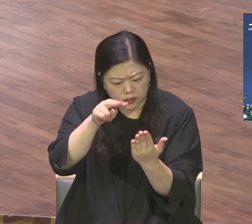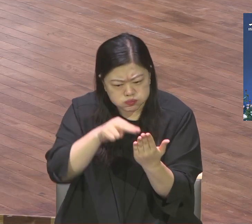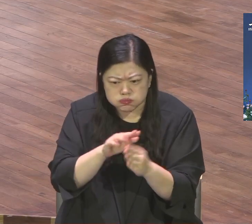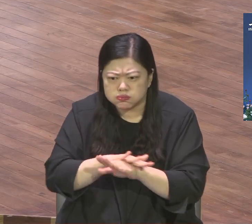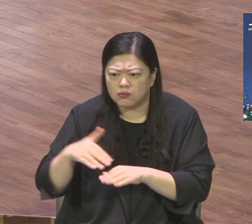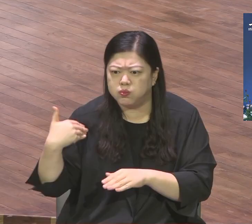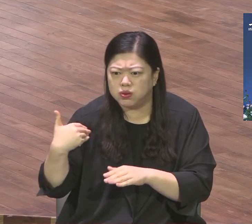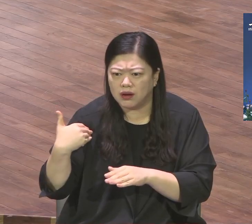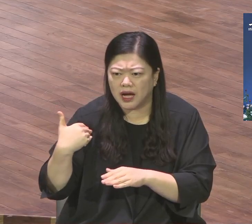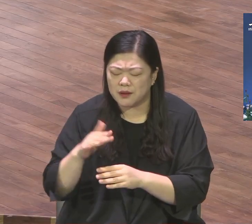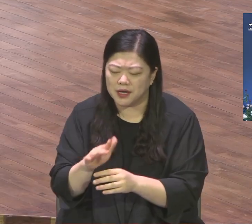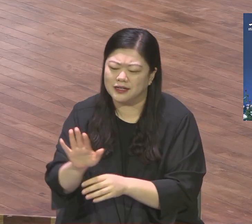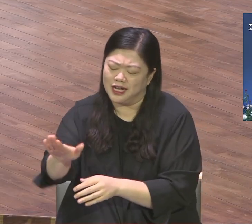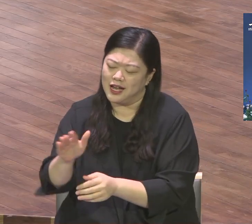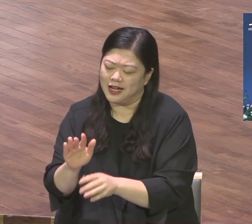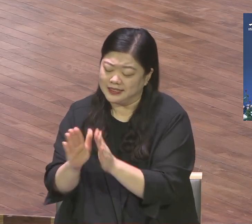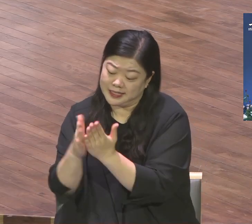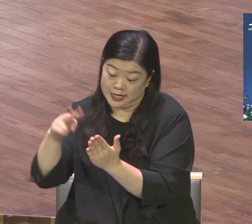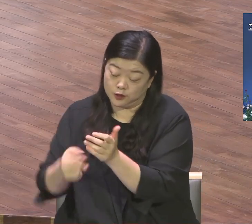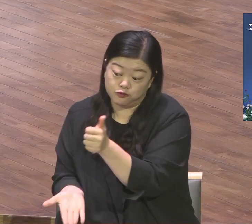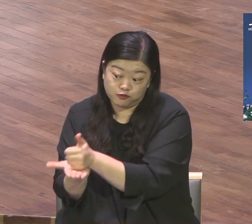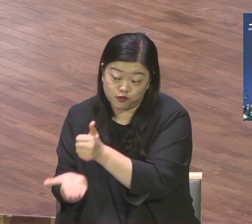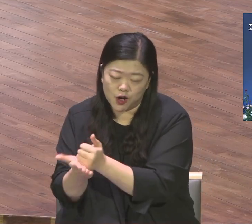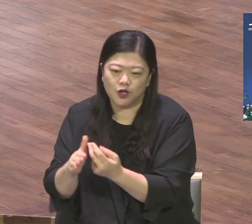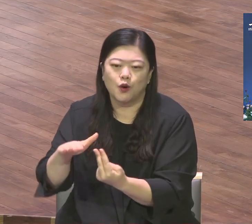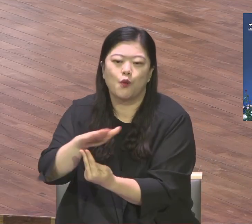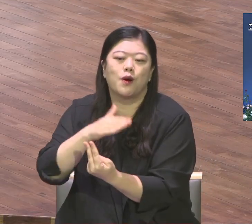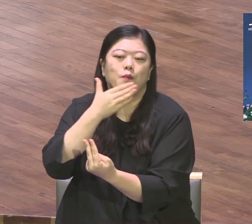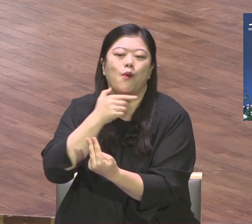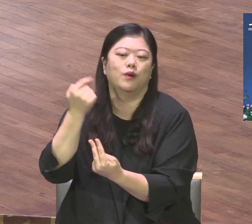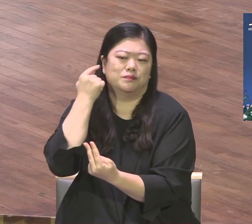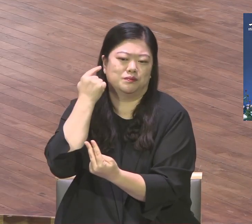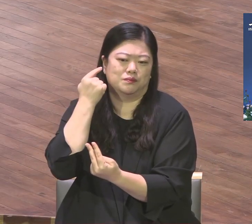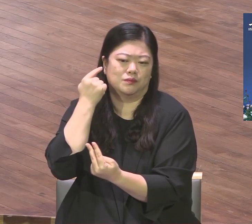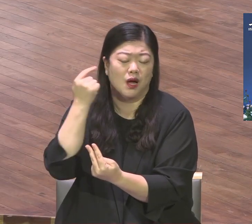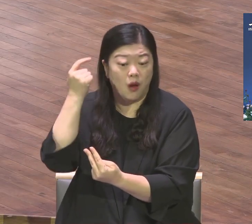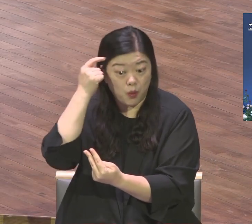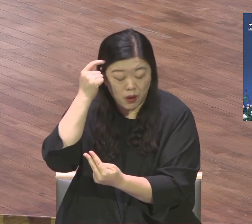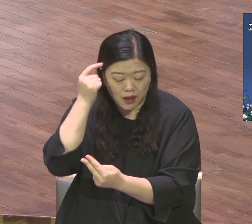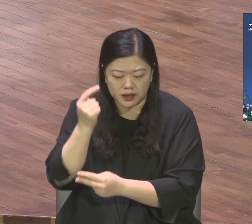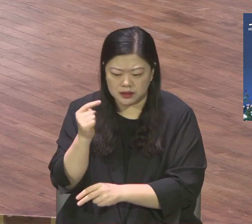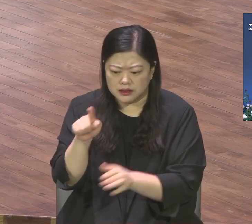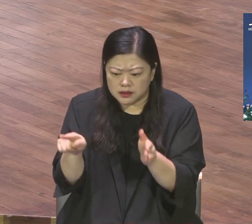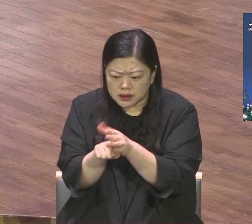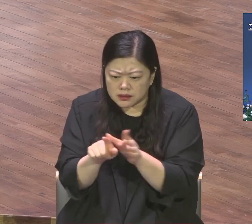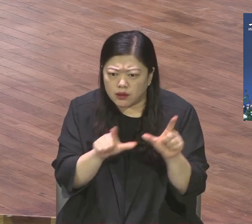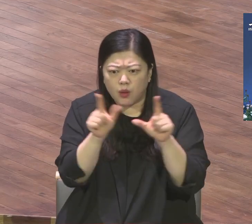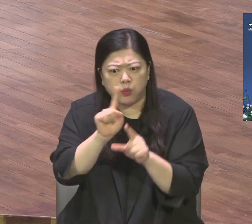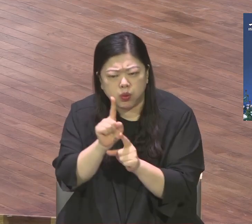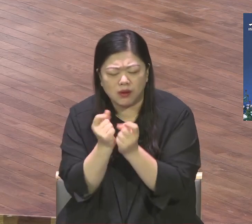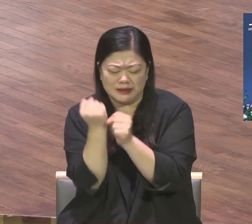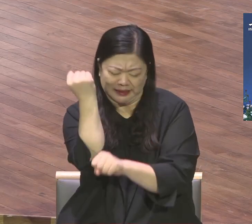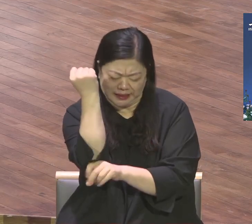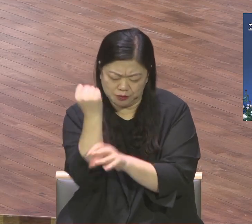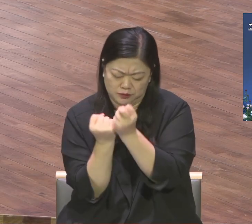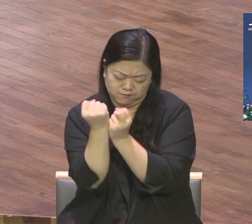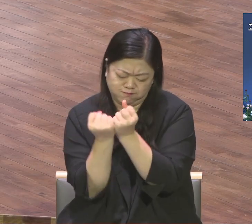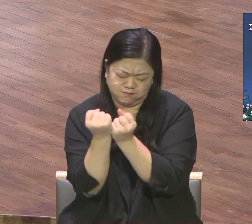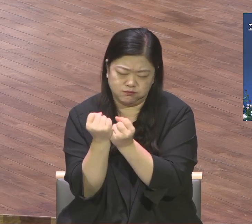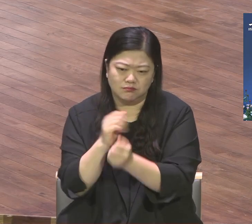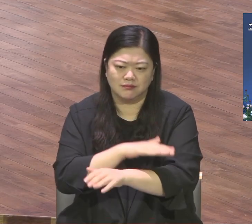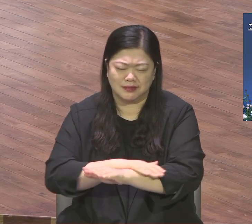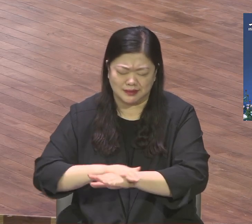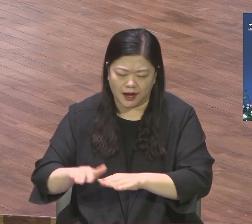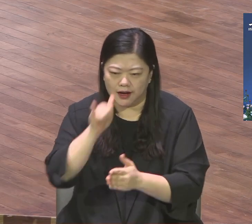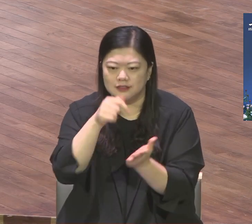시작되는데 신앙생활의 기초가 잘 그렇게 담겨져 있는 말씀이기 때문에 추천을 하는 것입니다.